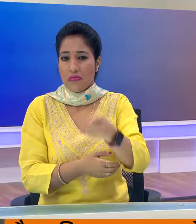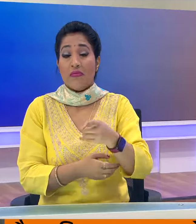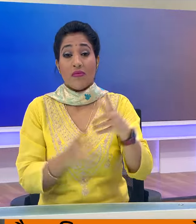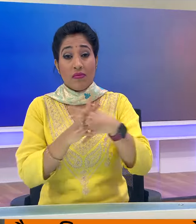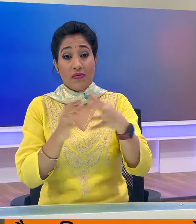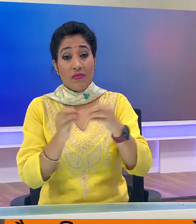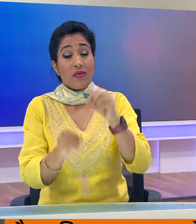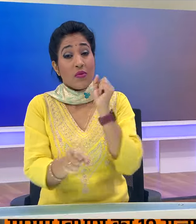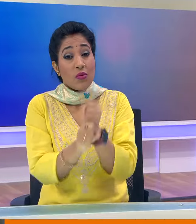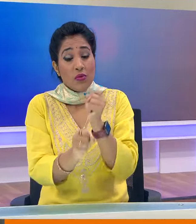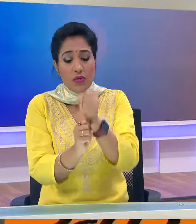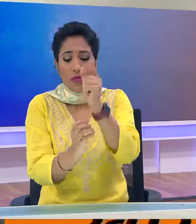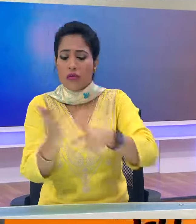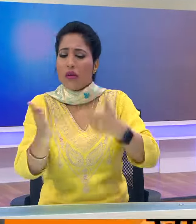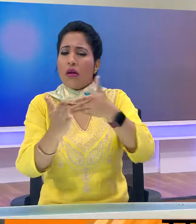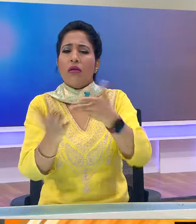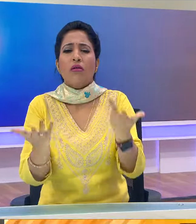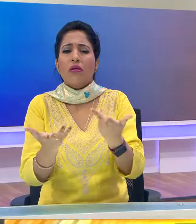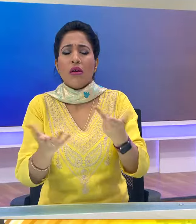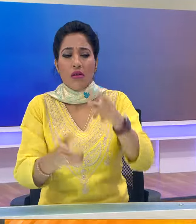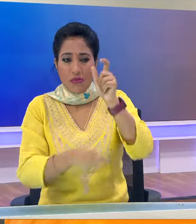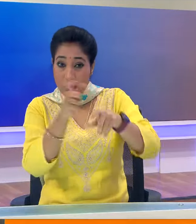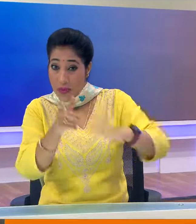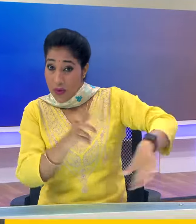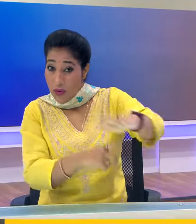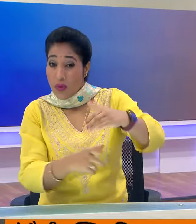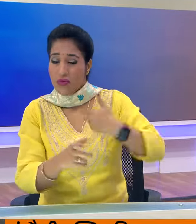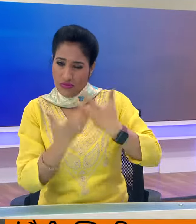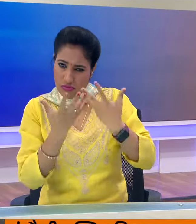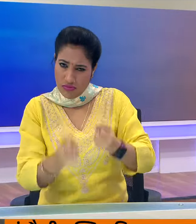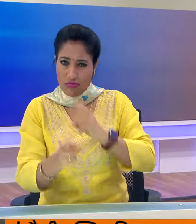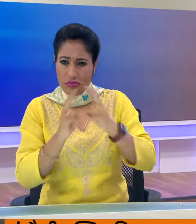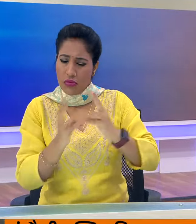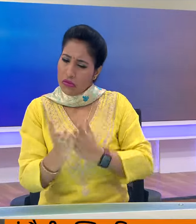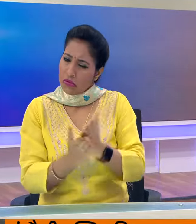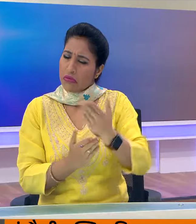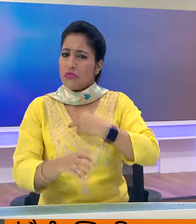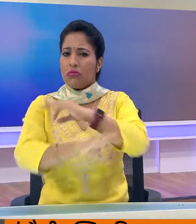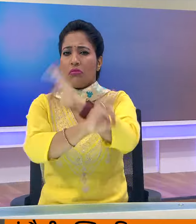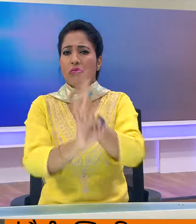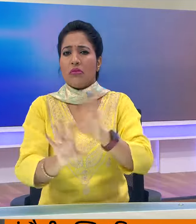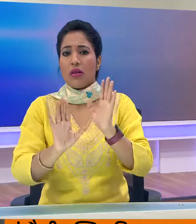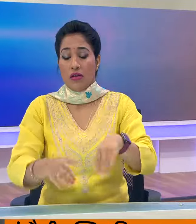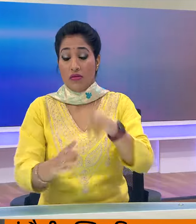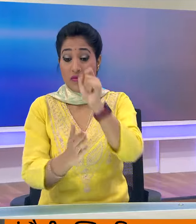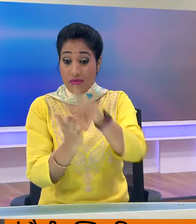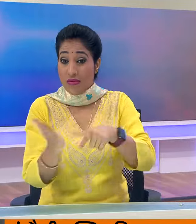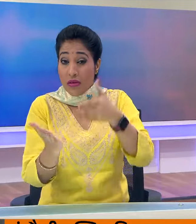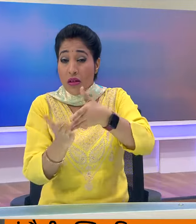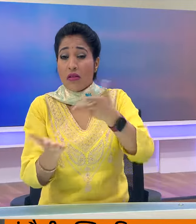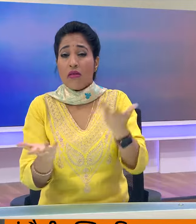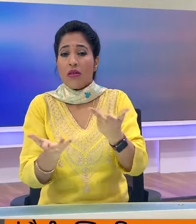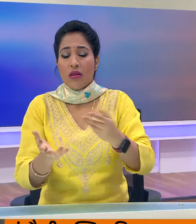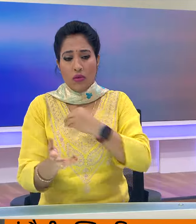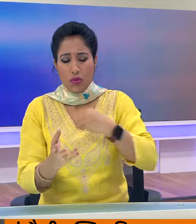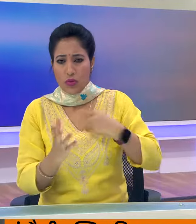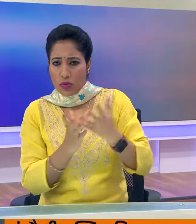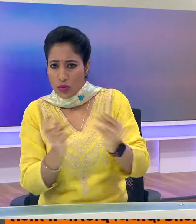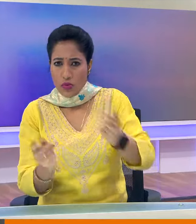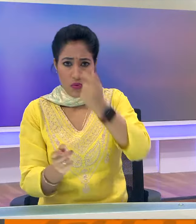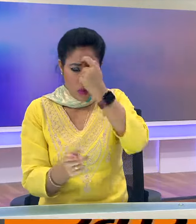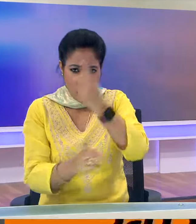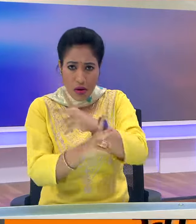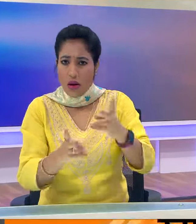सरकार ने खत में लिखा कि वो हितधारकों से बातचीत करने के लिए हमेशा तैयार हैं। पत्र में बताया गया कि उपचार और स्वास्थ्य